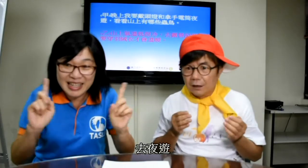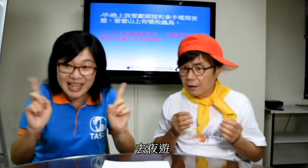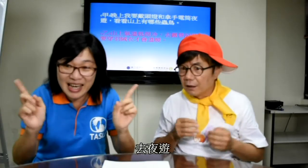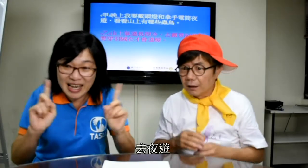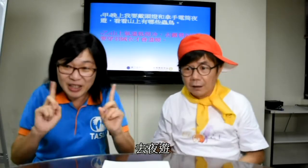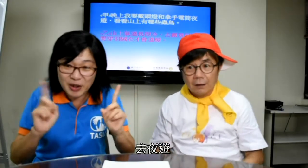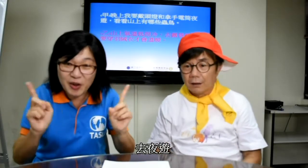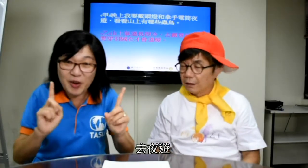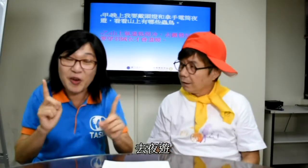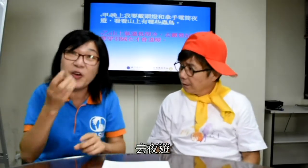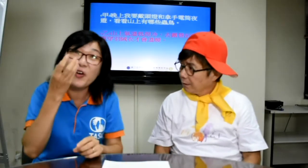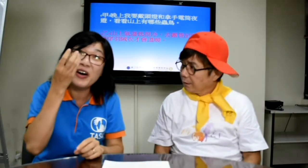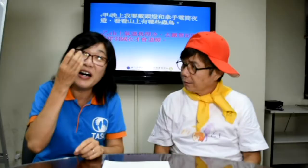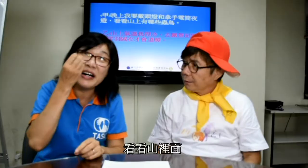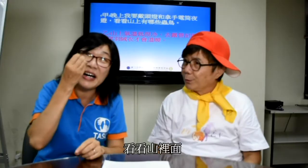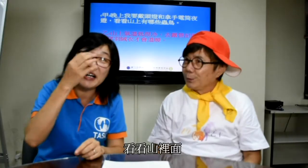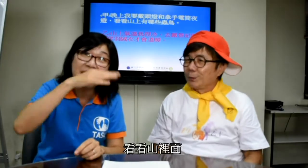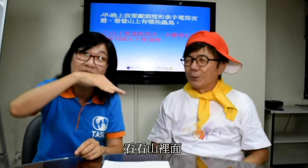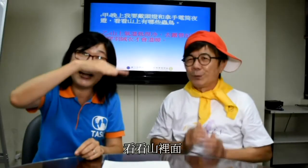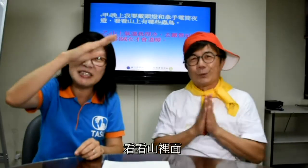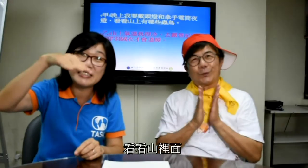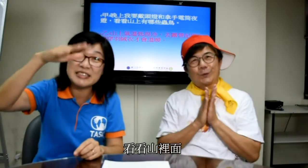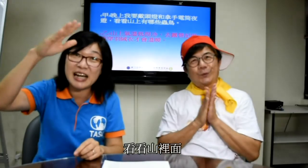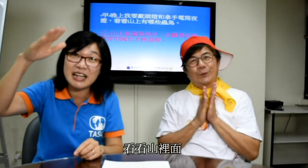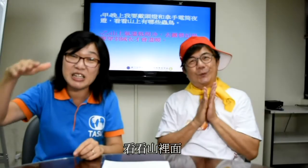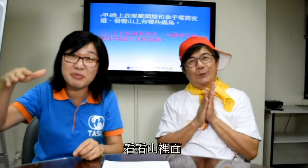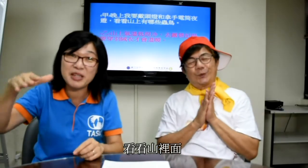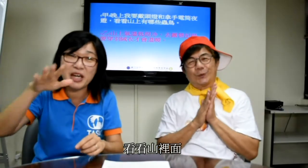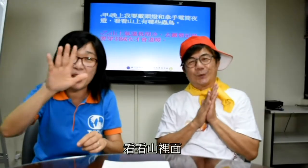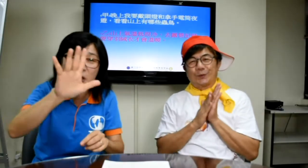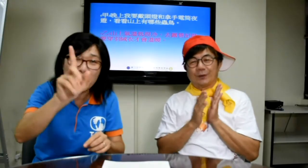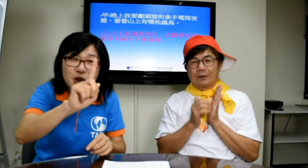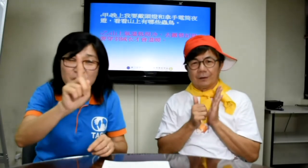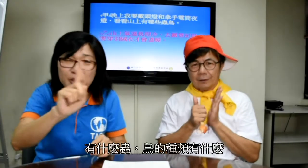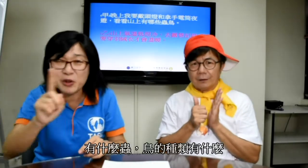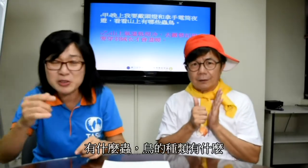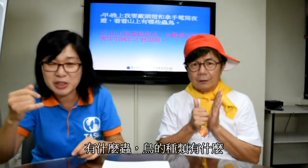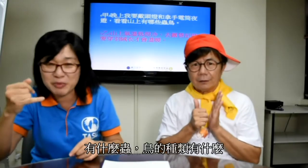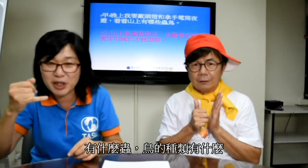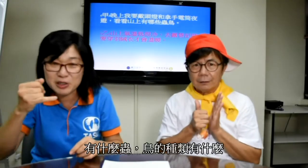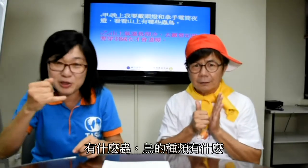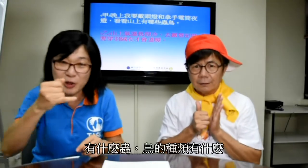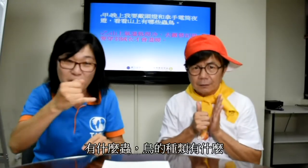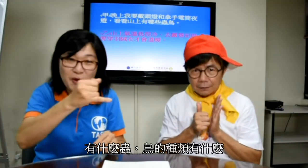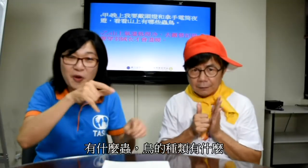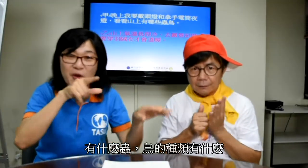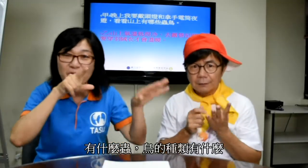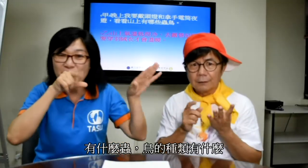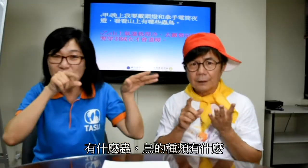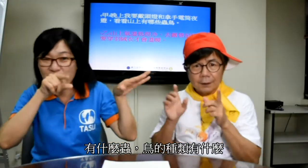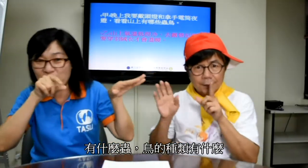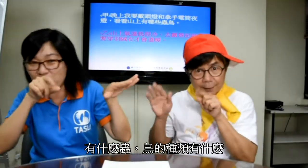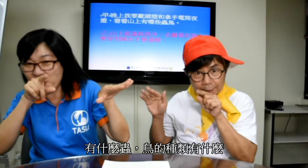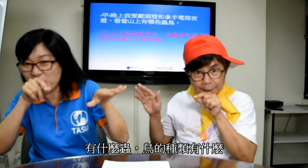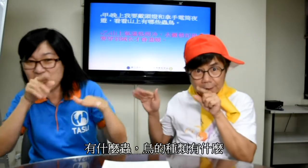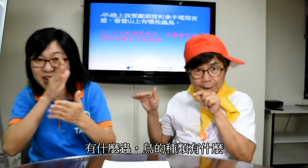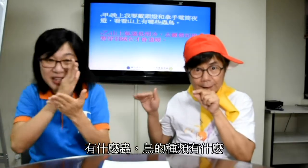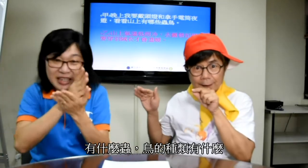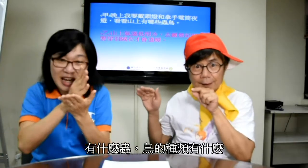夜游，看看山里面有什么虫、鸟